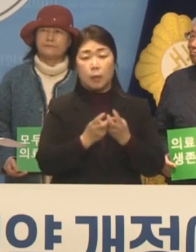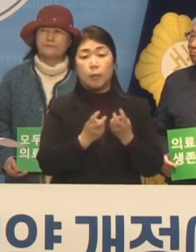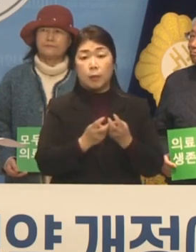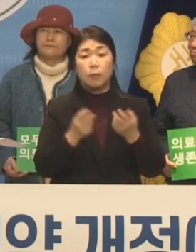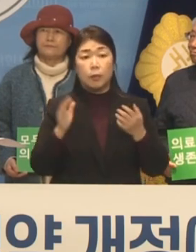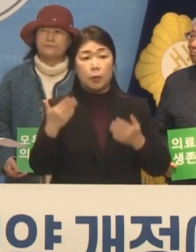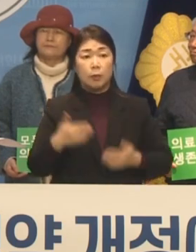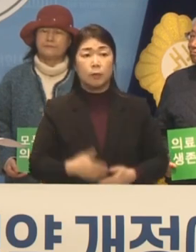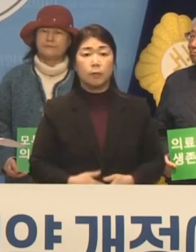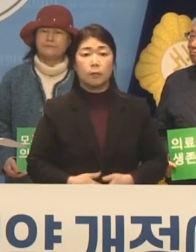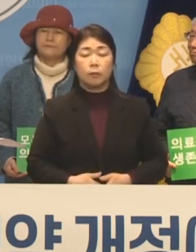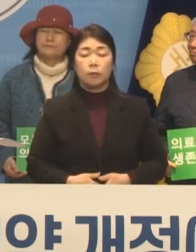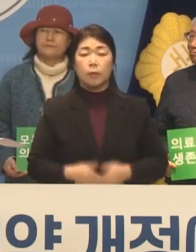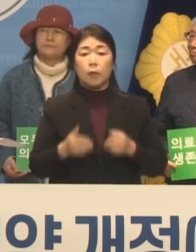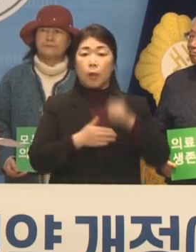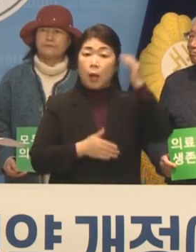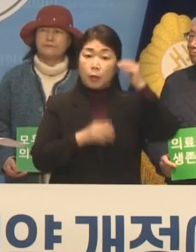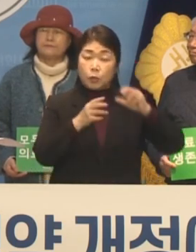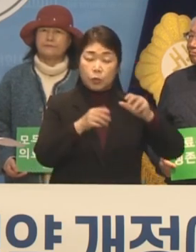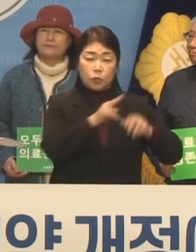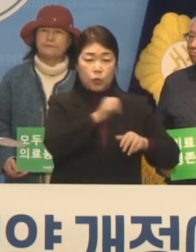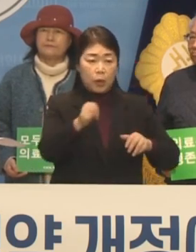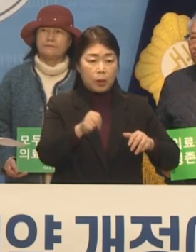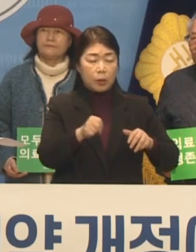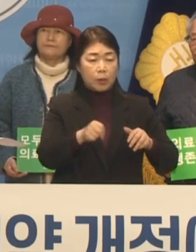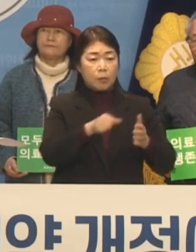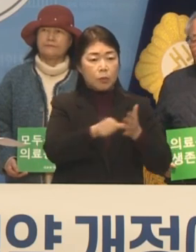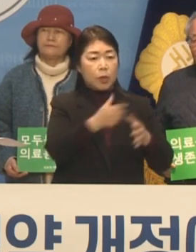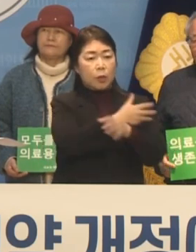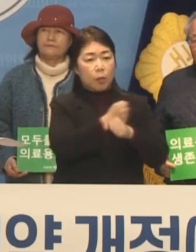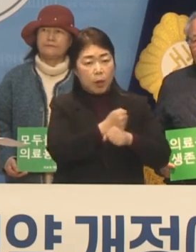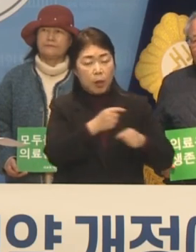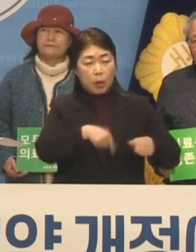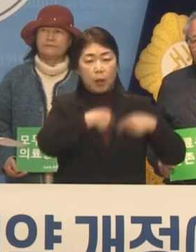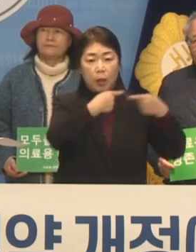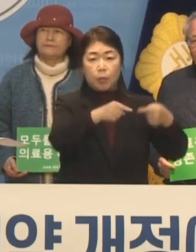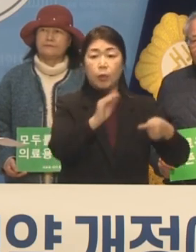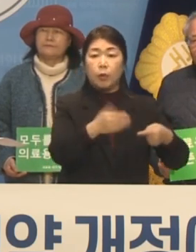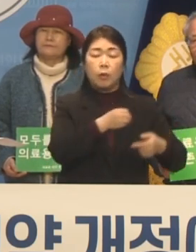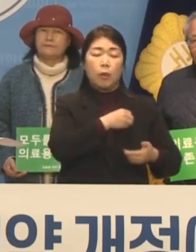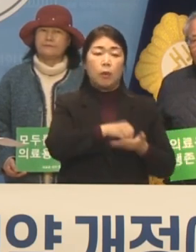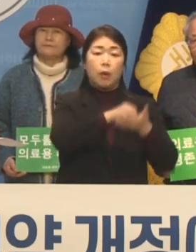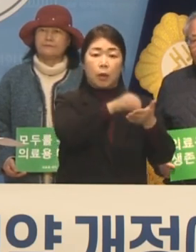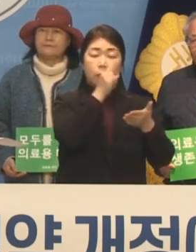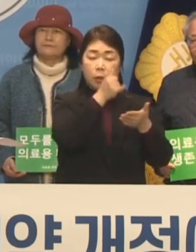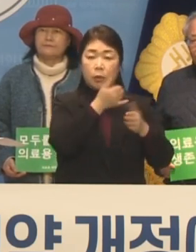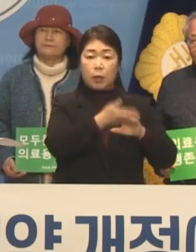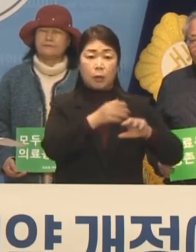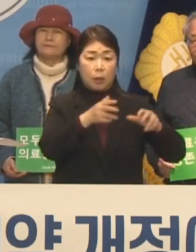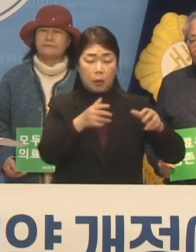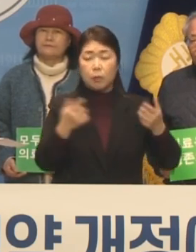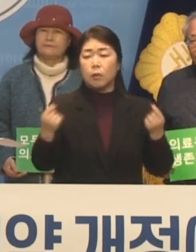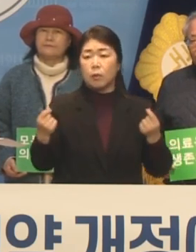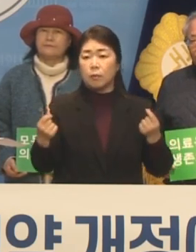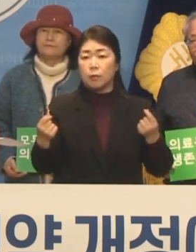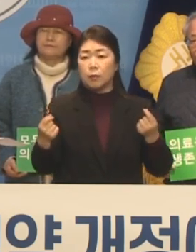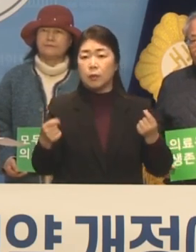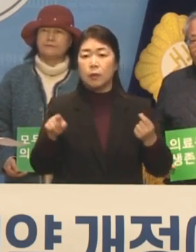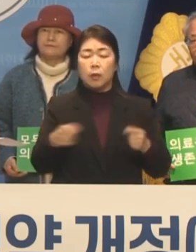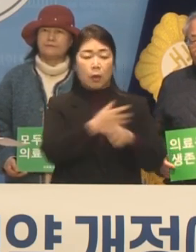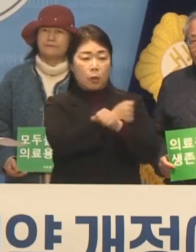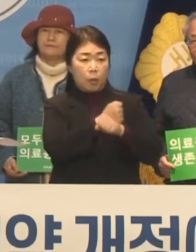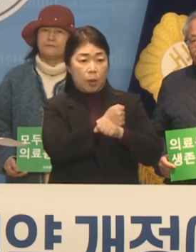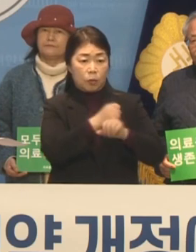겁니다. 한국은 유엔 통제물질 국제협약에 가입되어 있는 다른 유엔 가입국가들처럼 이